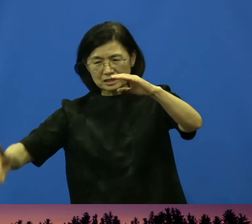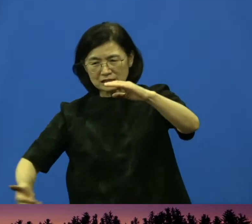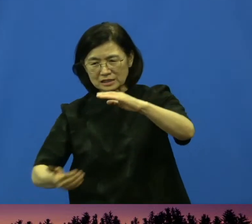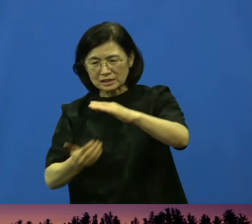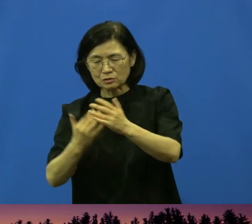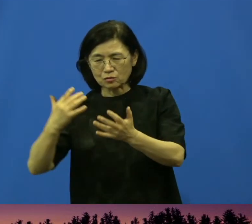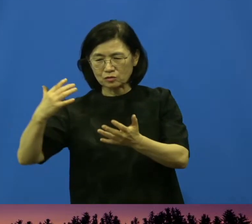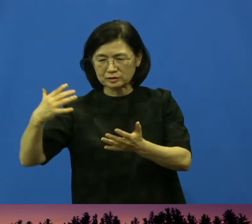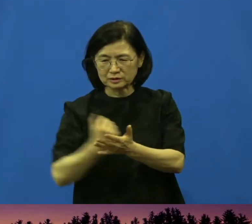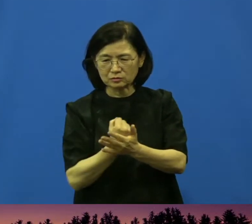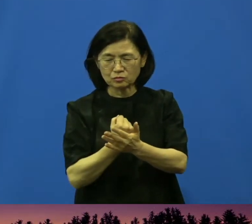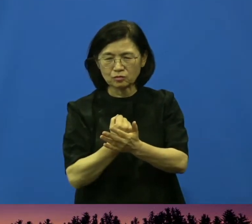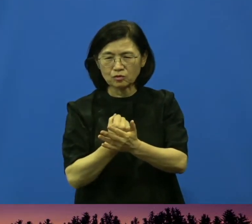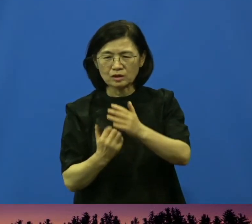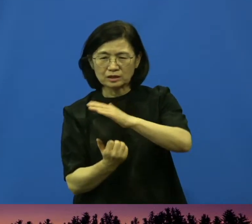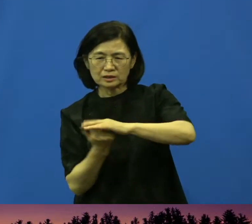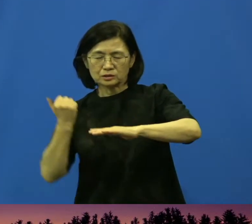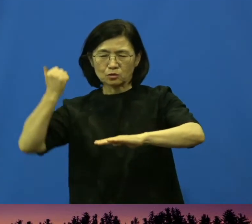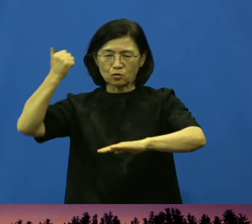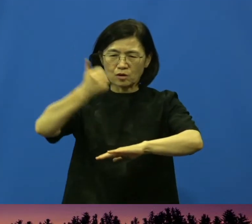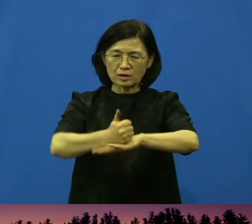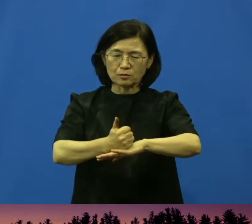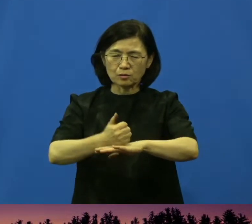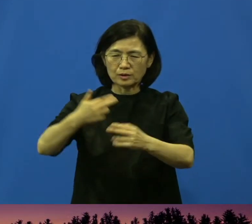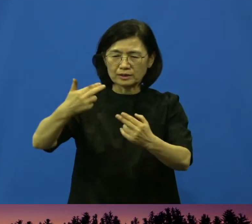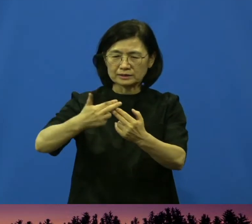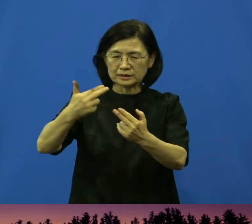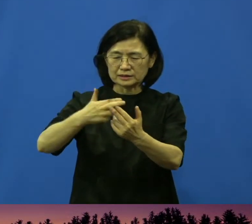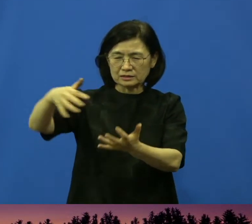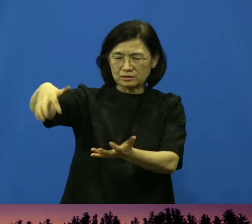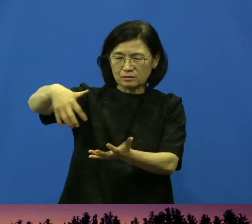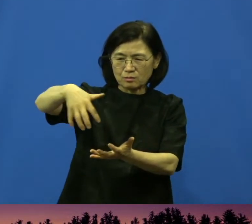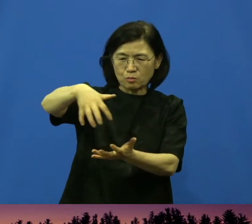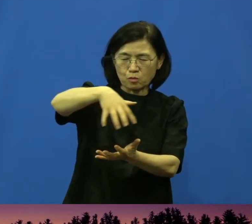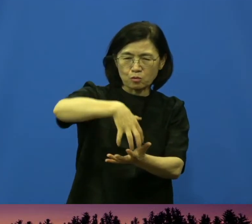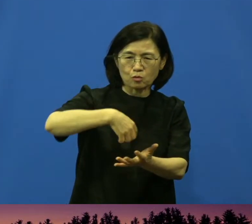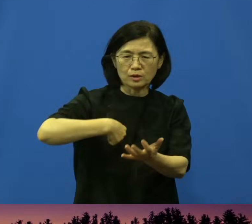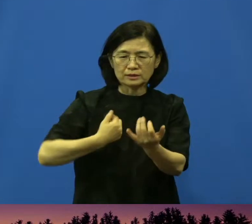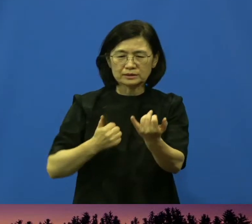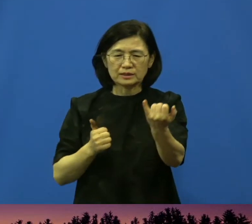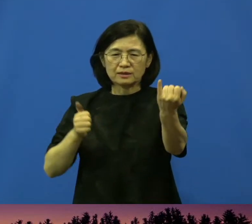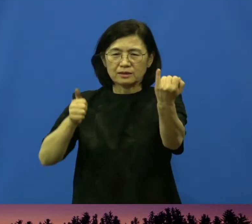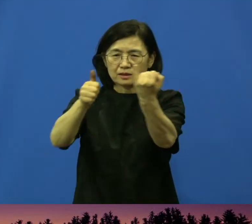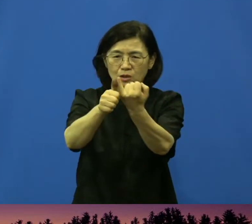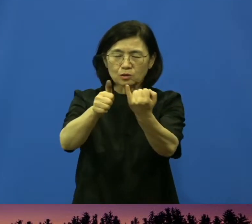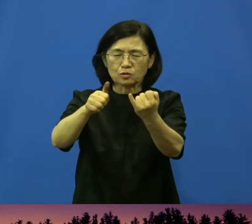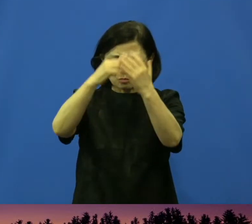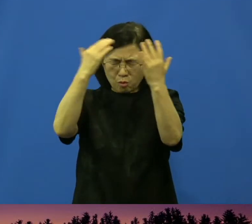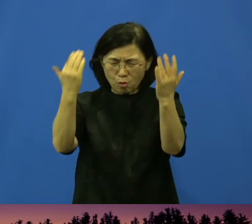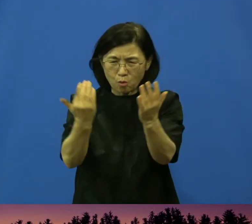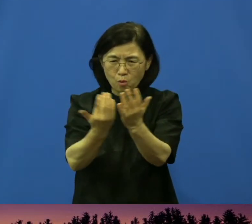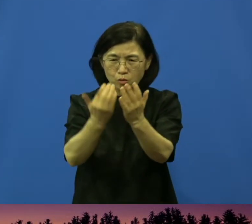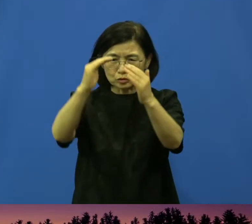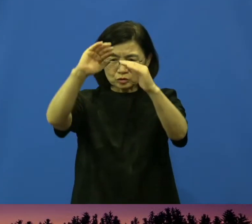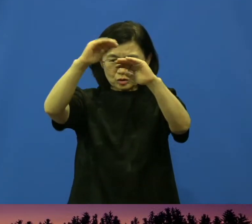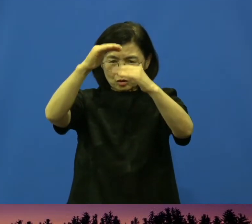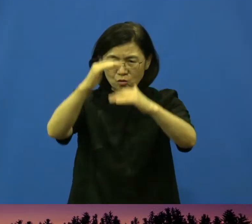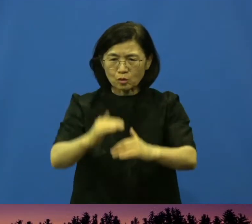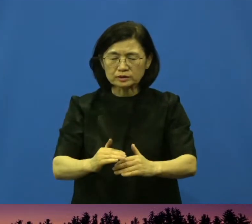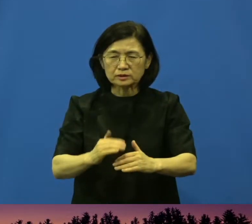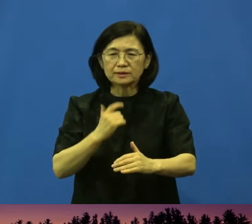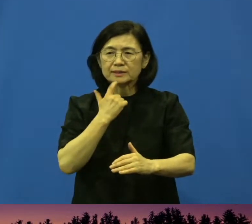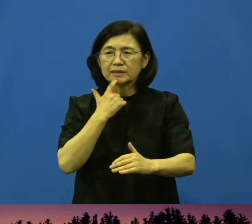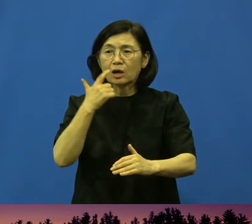성취하고 성공하고 재산을 모으고 자기의 아내를 얻고 하는 모든 과정에 성공을 한 거예요,